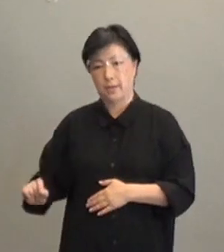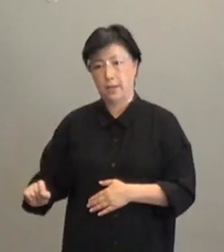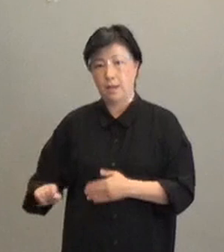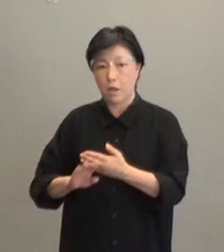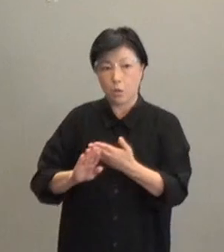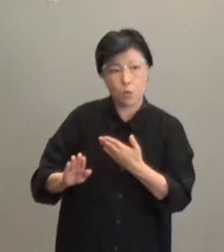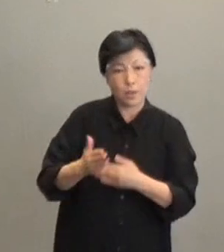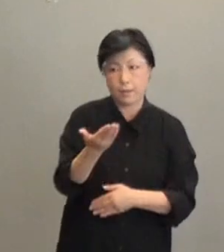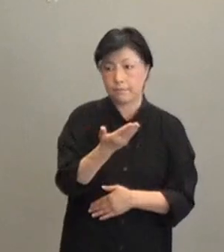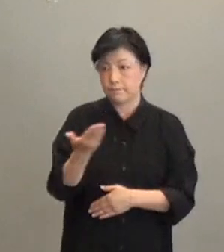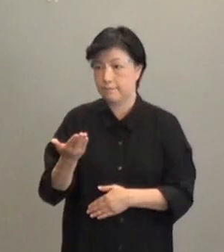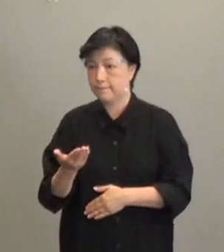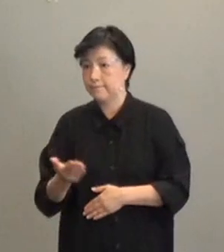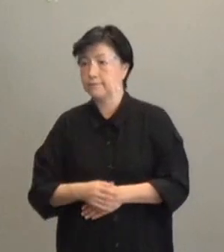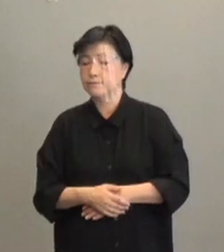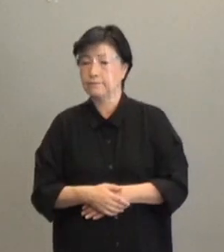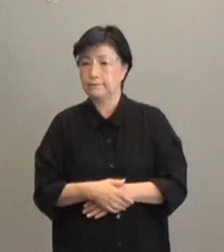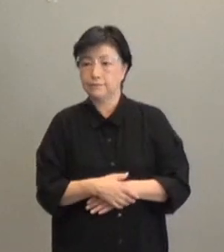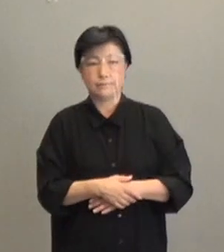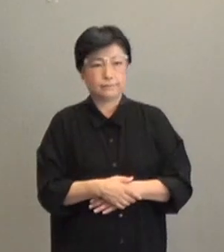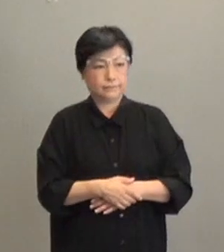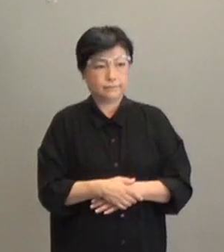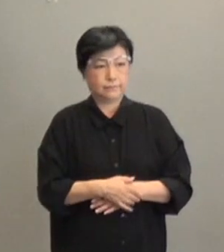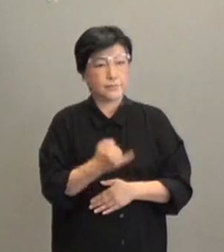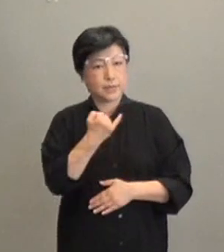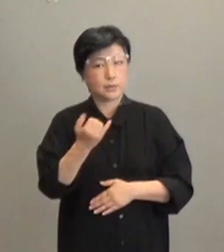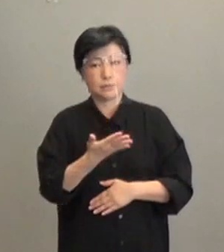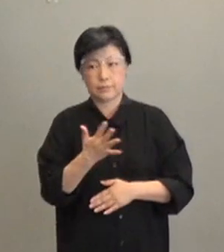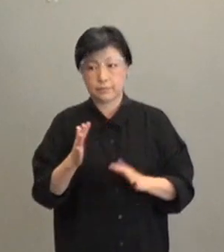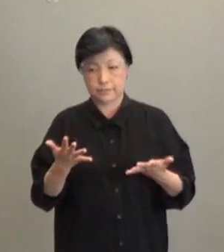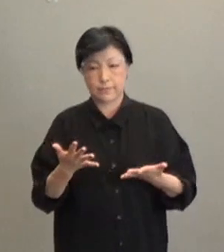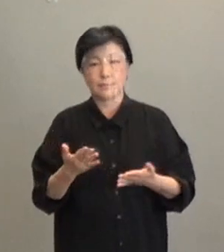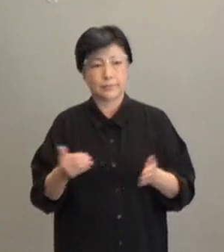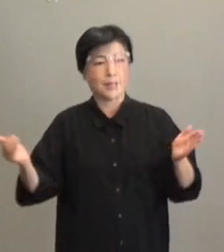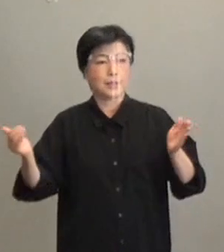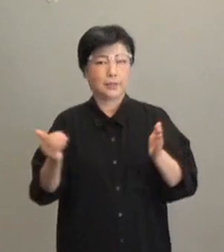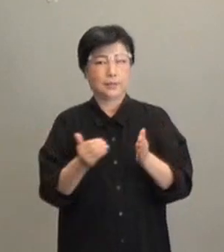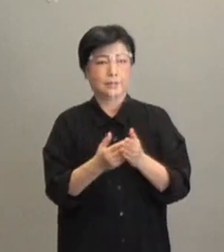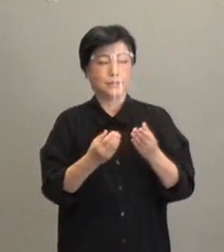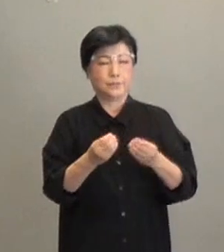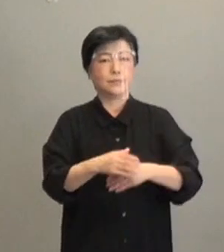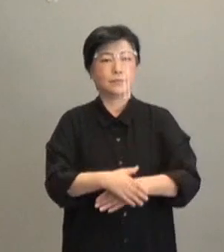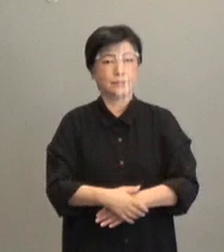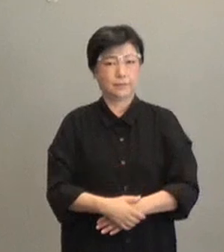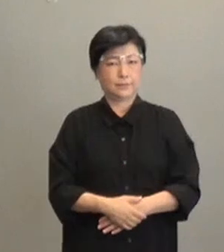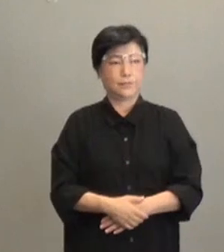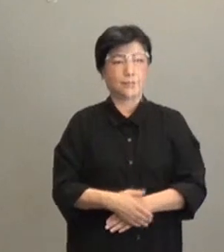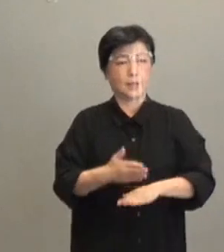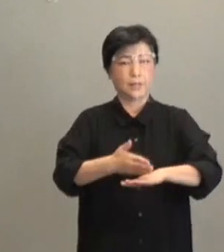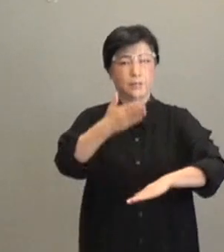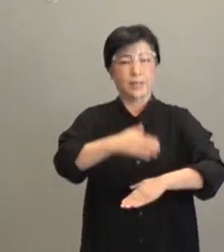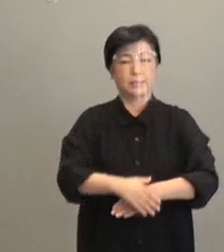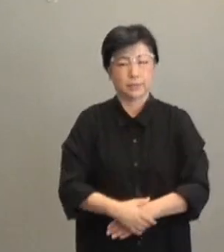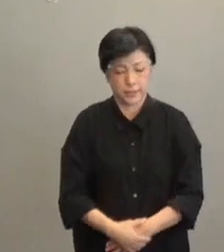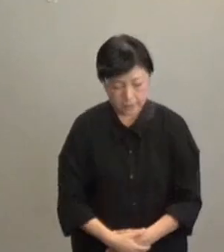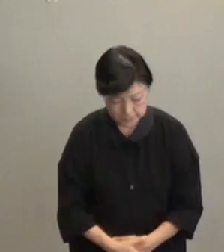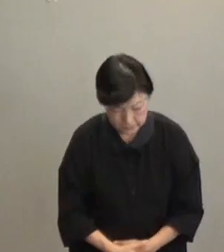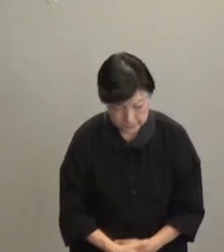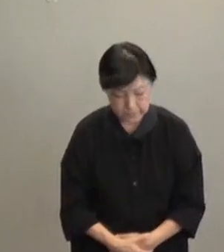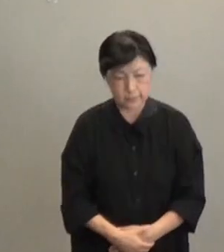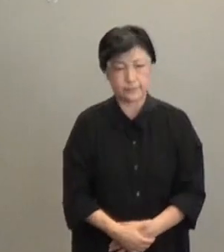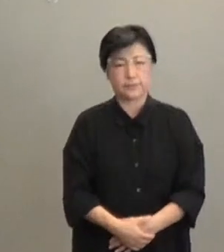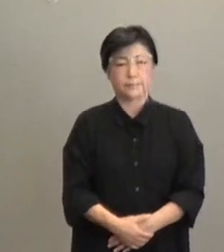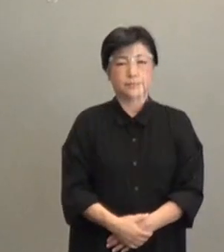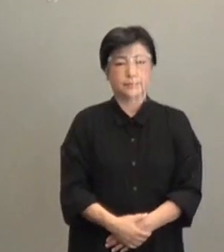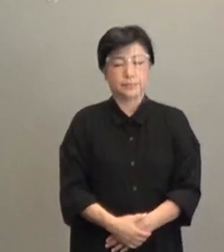他いかがでしょうか。よろしいでしょうか。それでは以上で定例会見を終了します。ありがとうございました。 ありがとうございました。